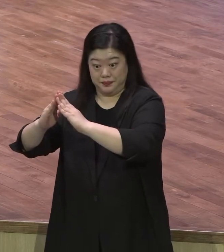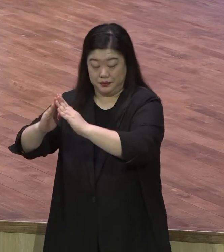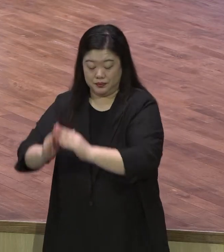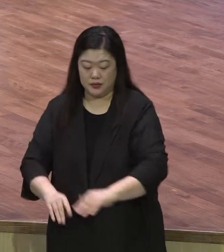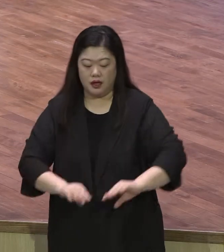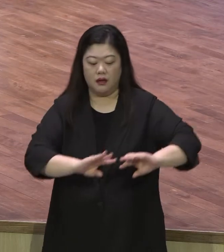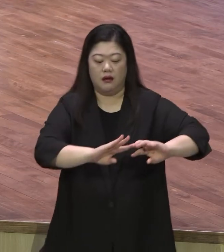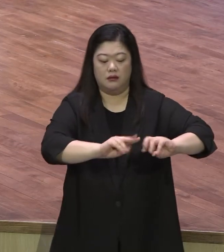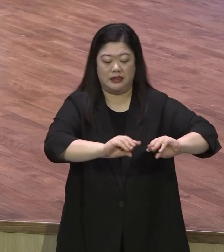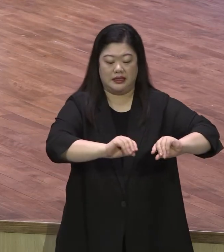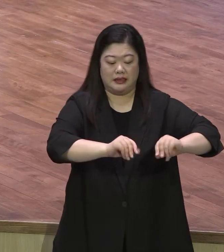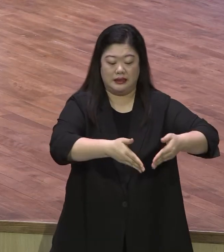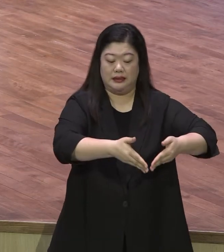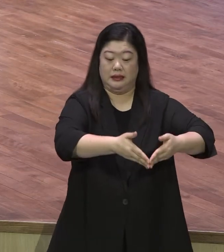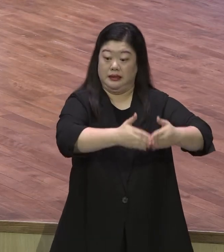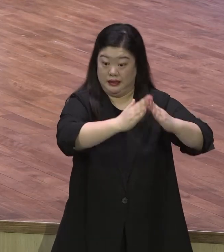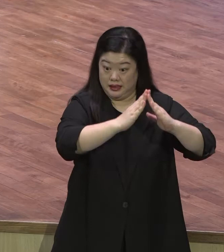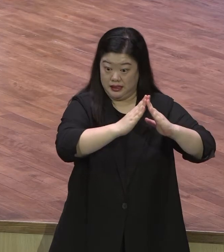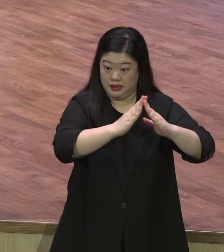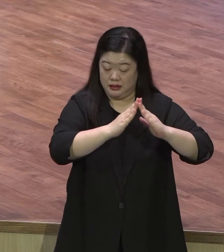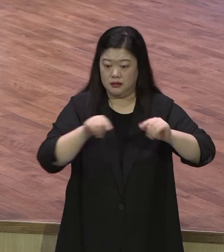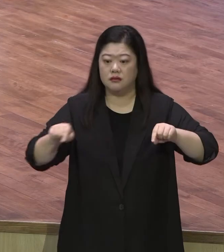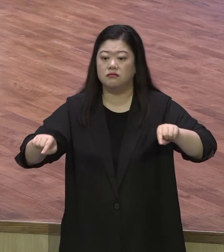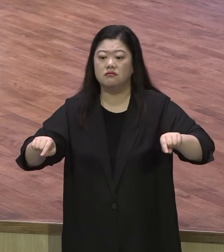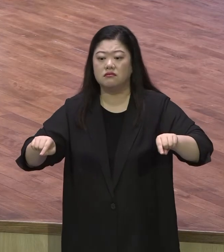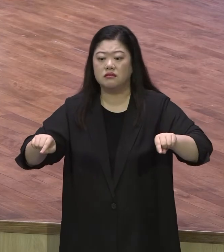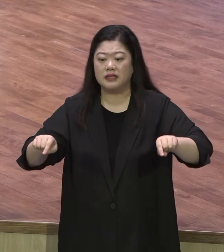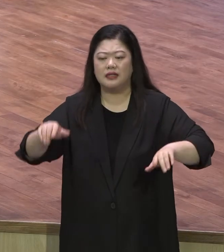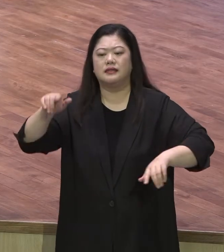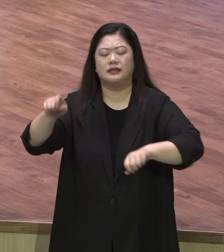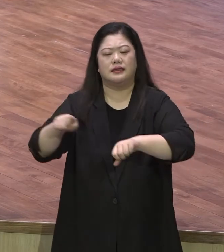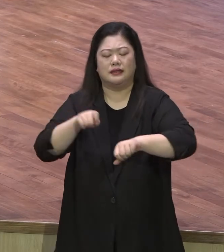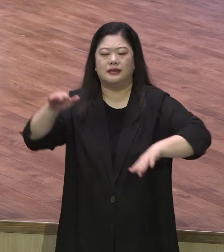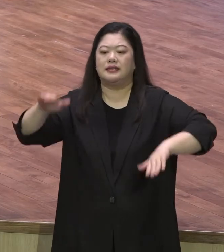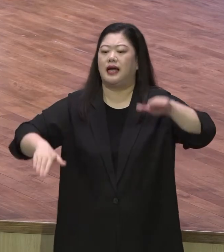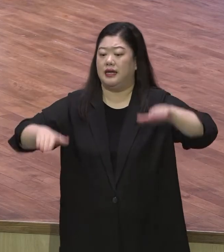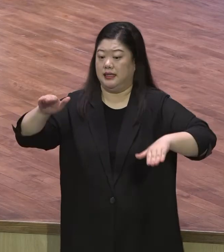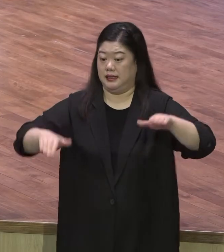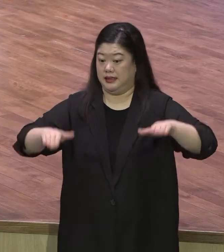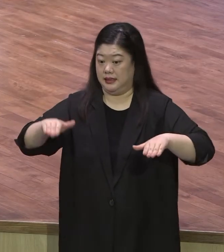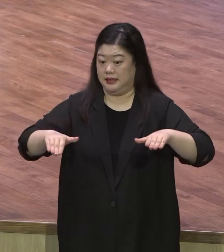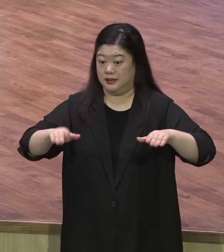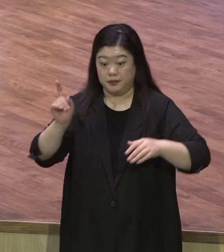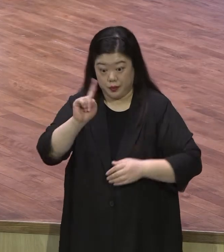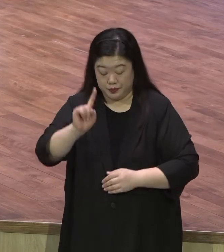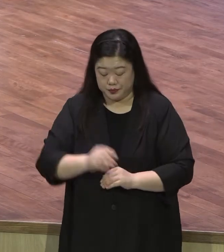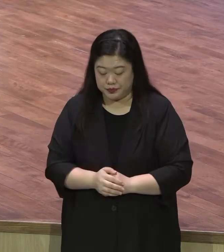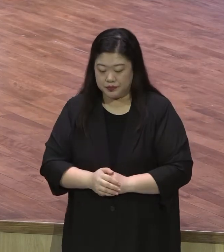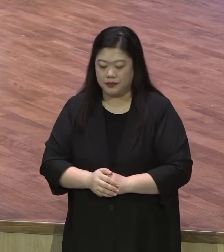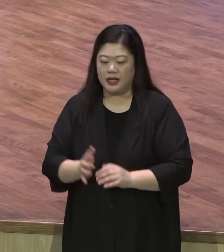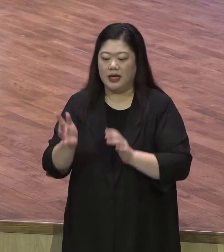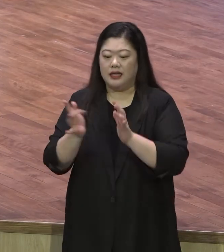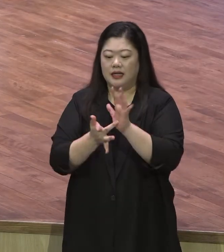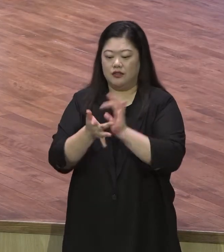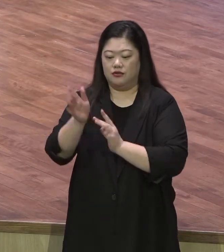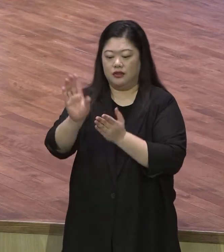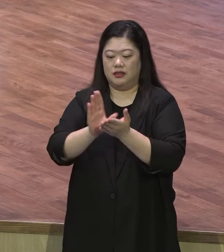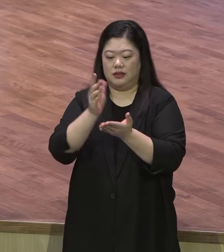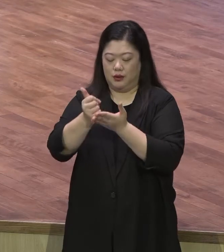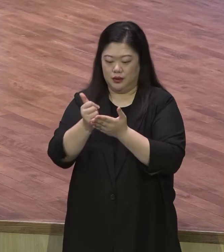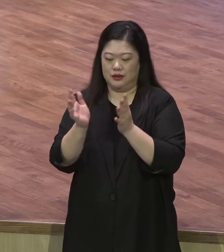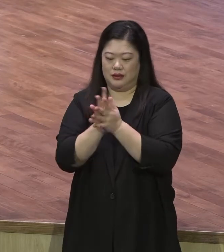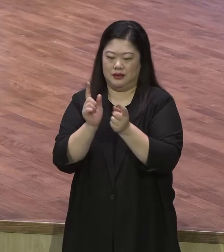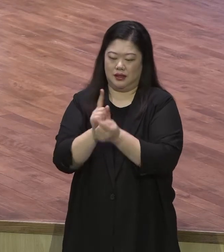사람이 보여줘도 한 가지 특징을 강조하십니다. 그것은 바로 예수 그리스도의 말씀을 듣고